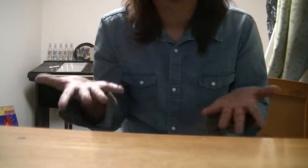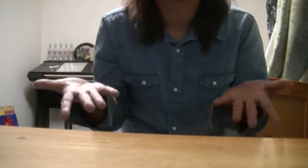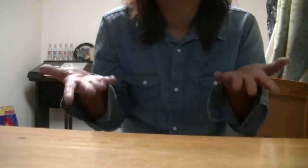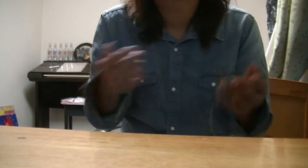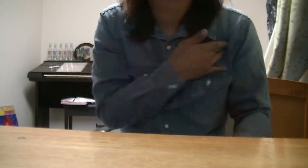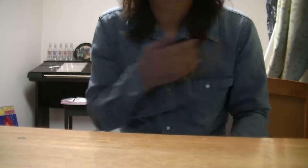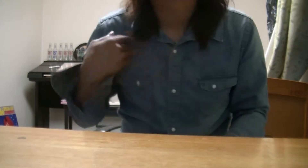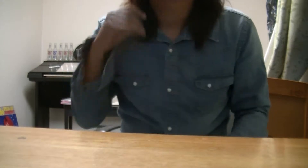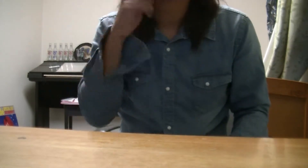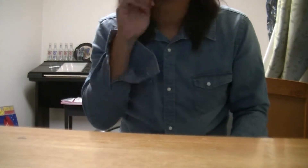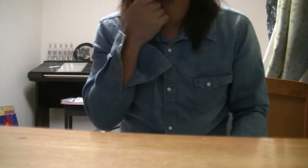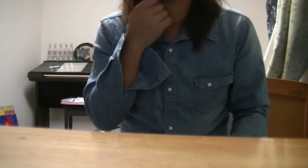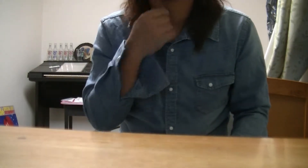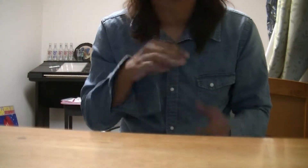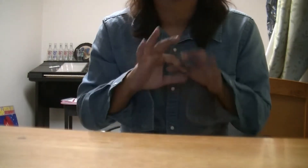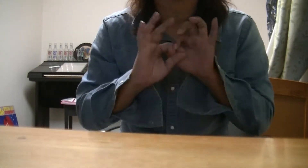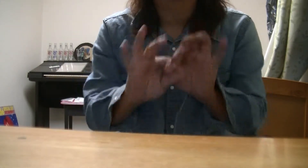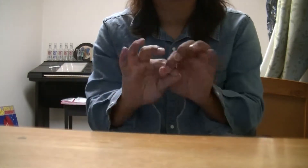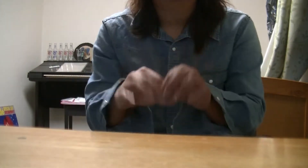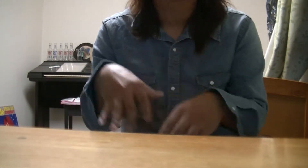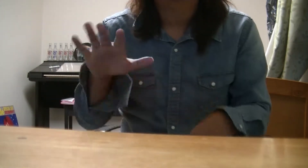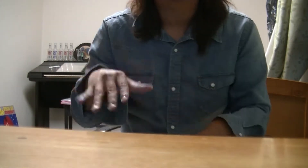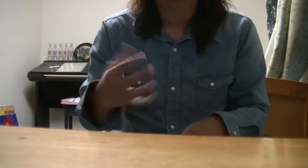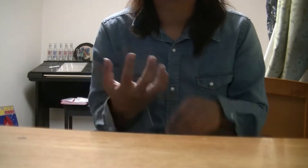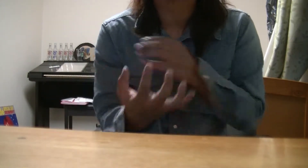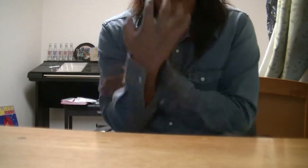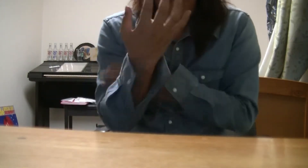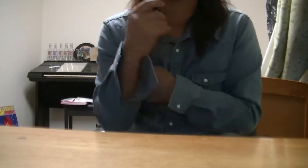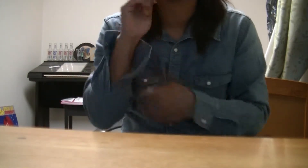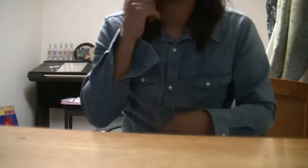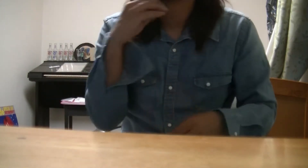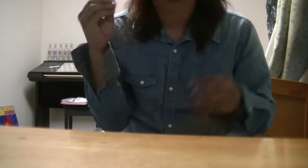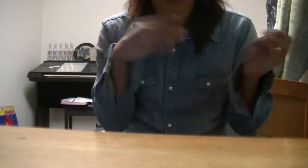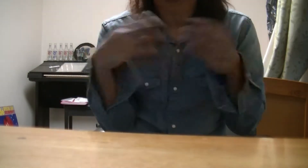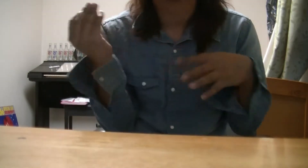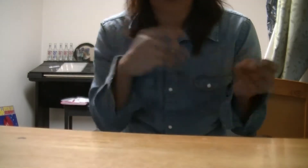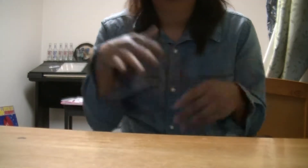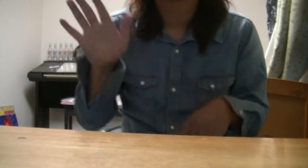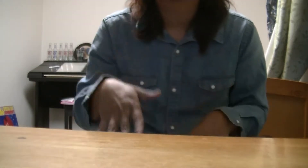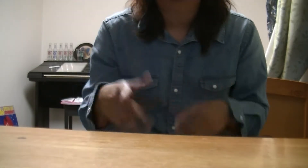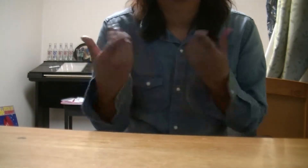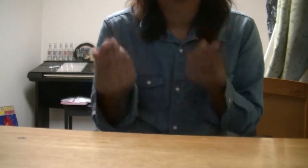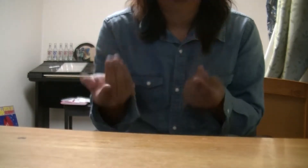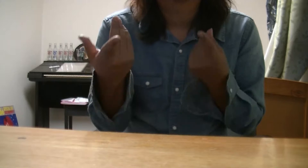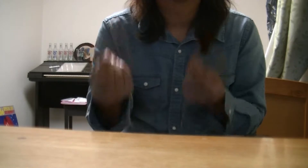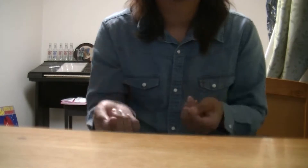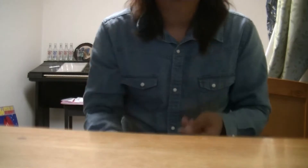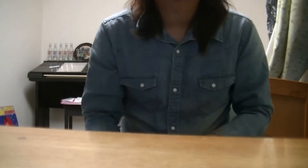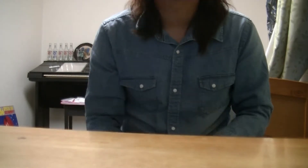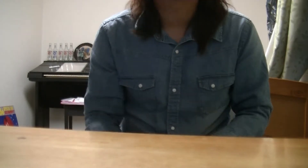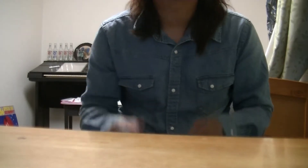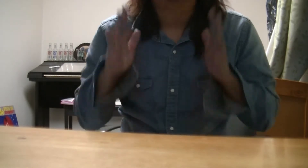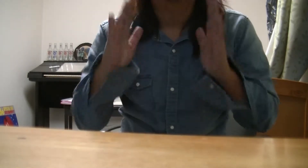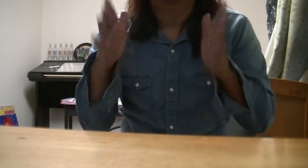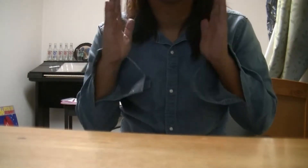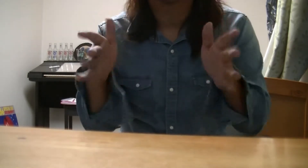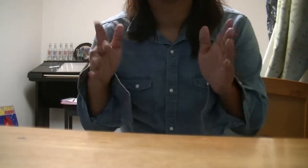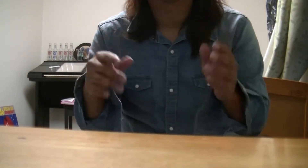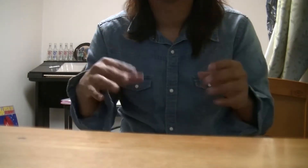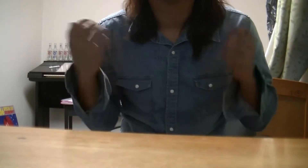よ。ということはその手前にかっこ悪いスピーチがあんだって。一生懸命伝えたいのに震えて震えて、途